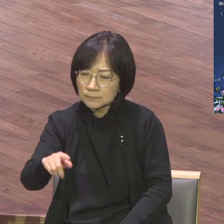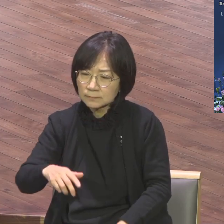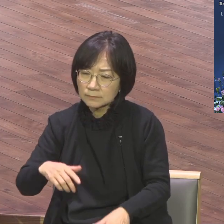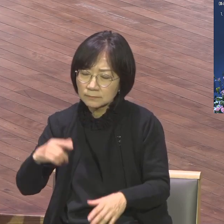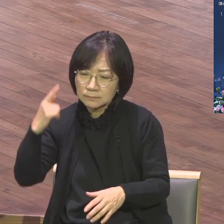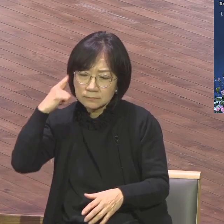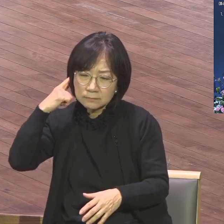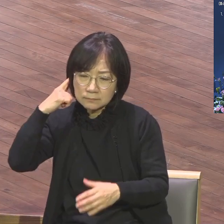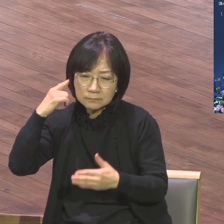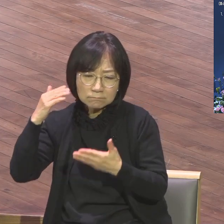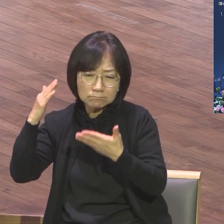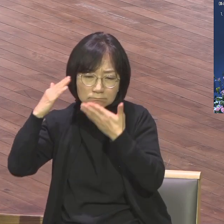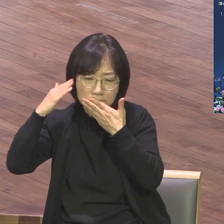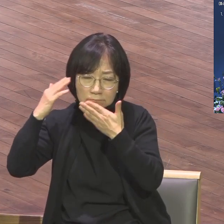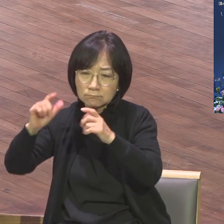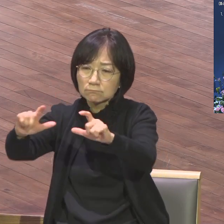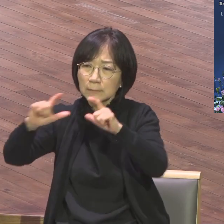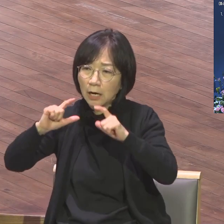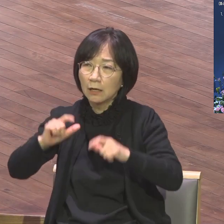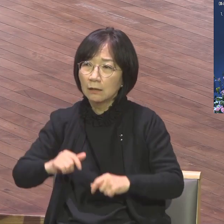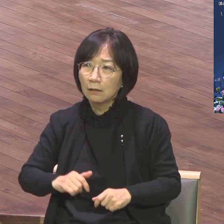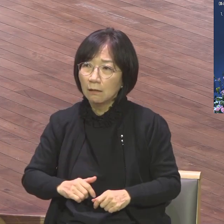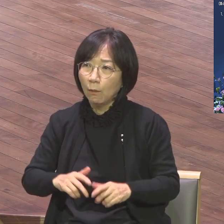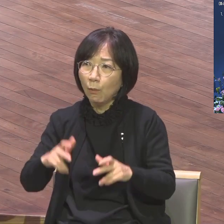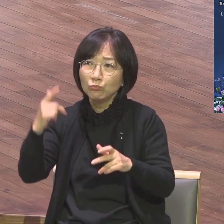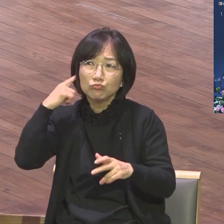청각장애란다. 이게 무슨 말인데 그게?